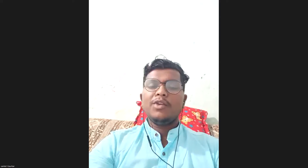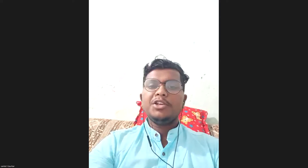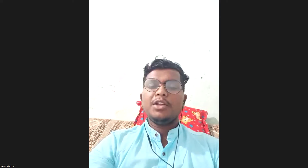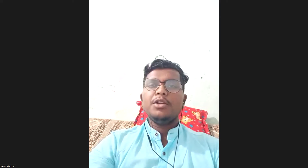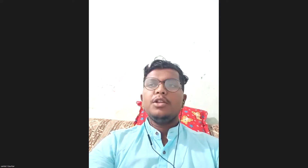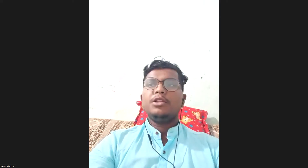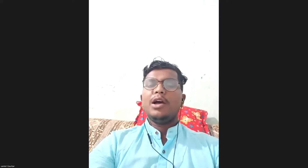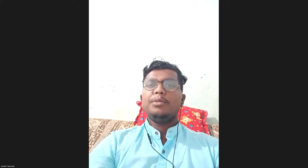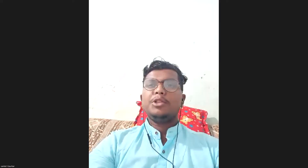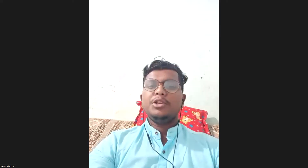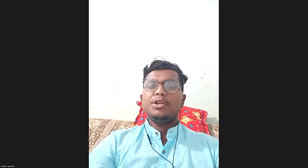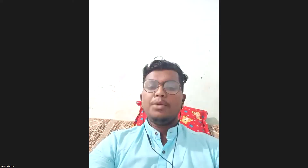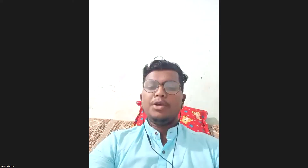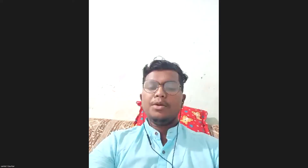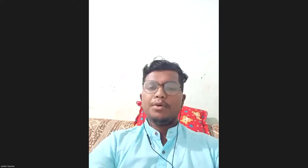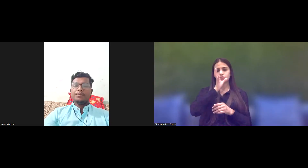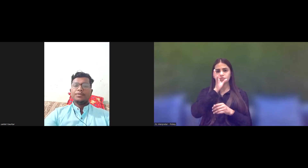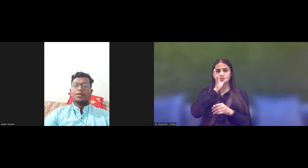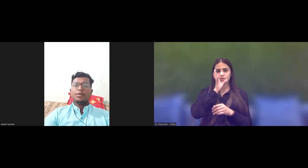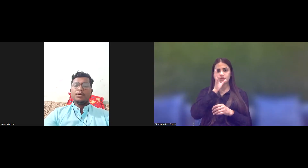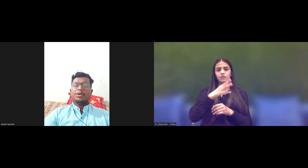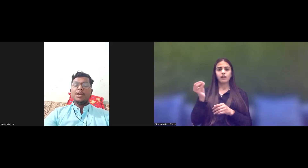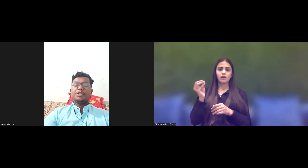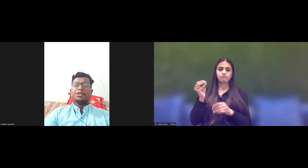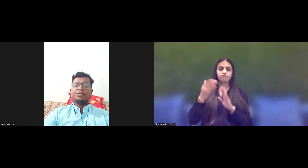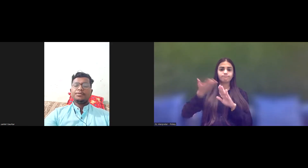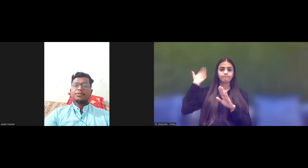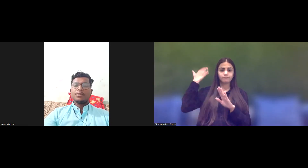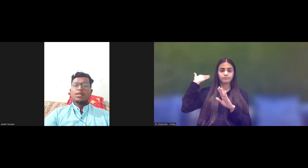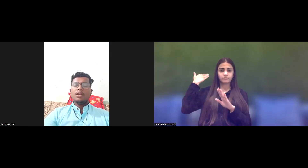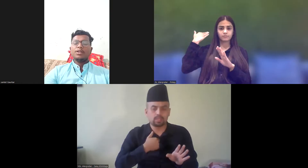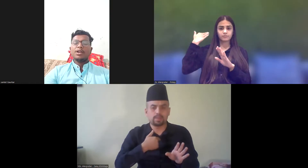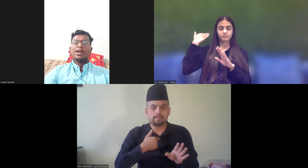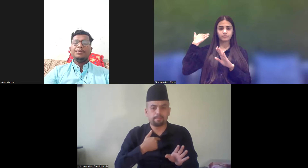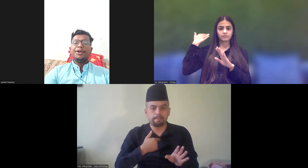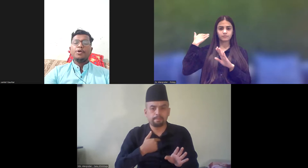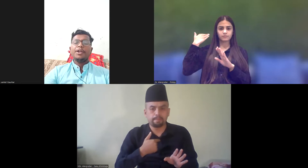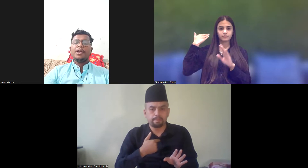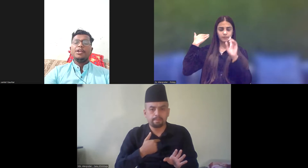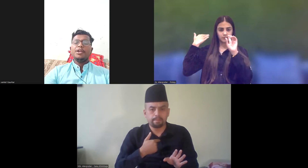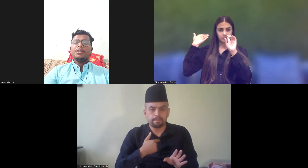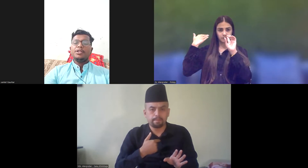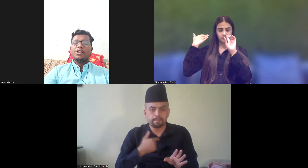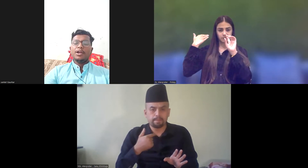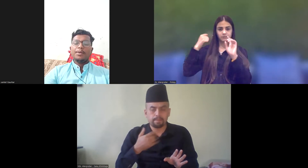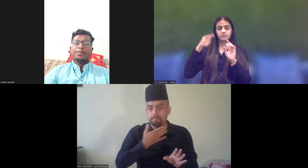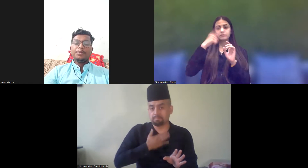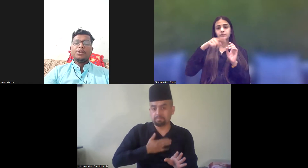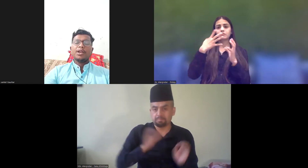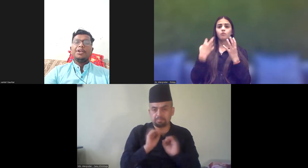ती शिकवायची नाही. आम्ही तिची तक्रार व्हिडिओकडे केली.